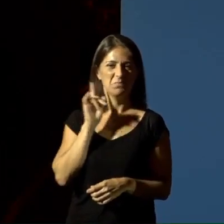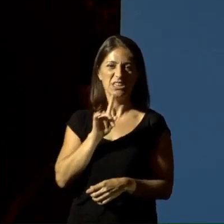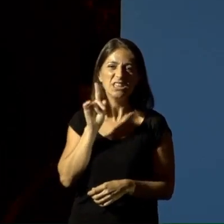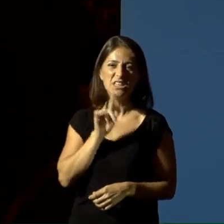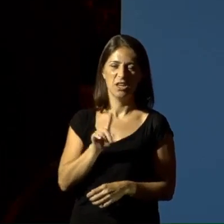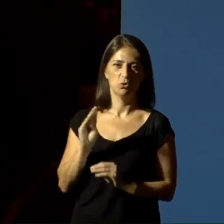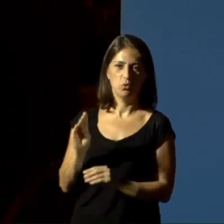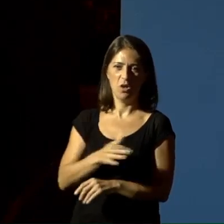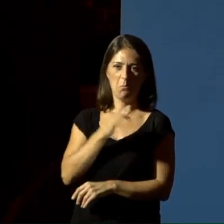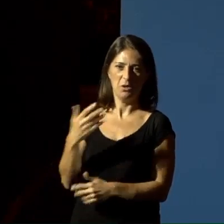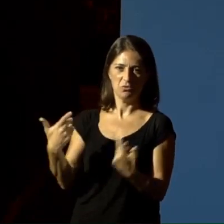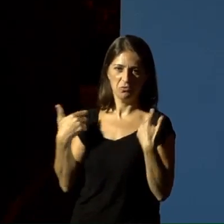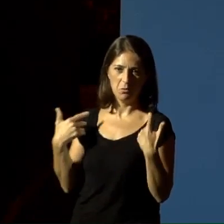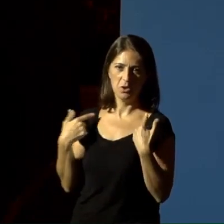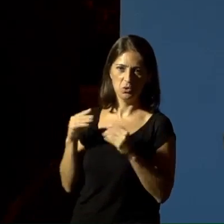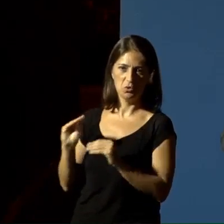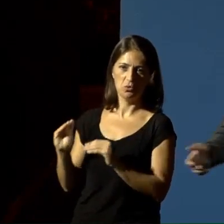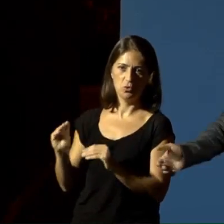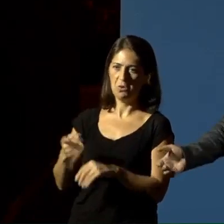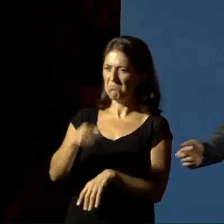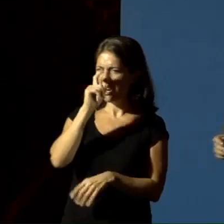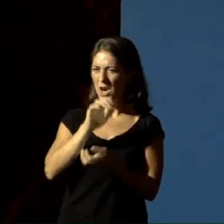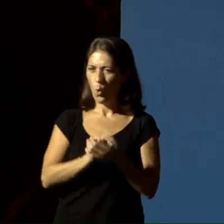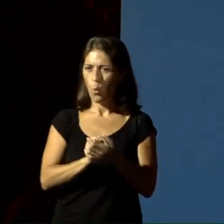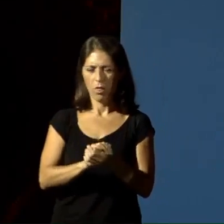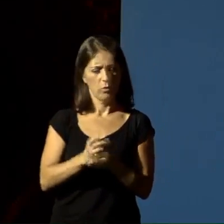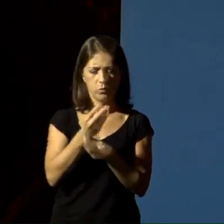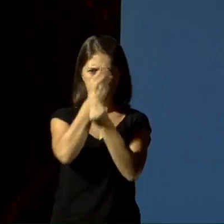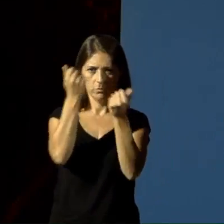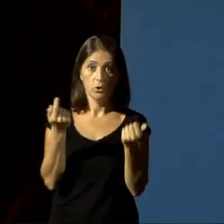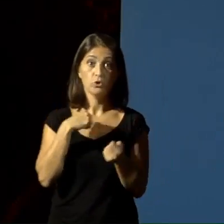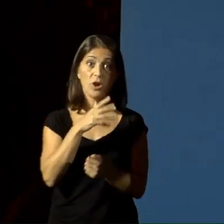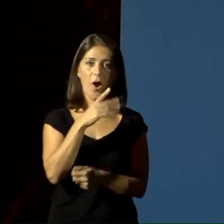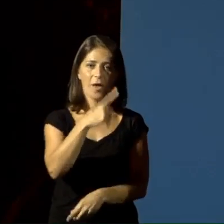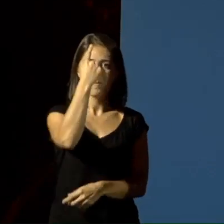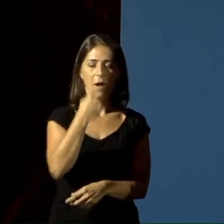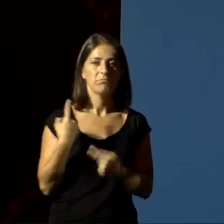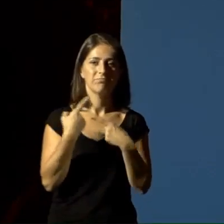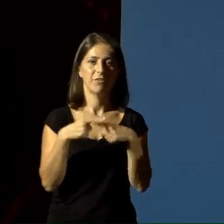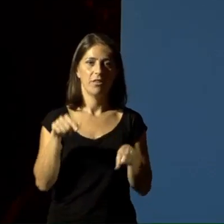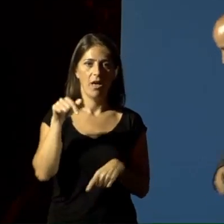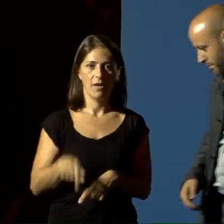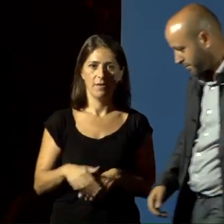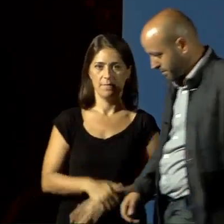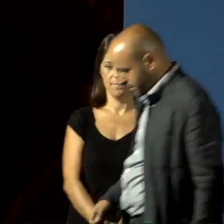súas mentiras e o seu sufrimento. Por eso, queremos hoxe en Marea deixarvos outra imaxe diferente.